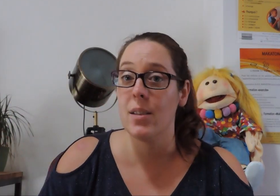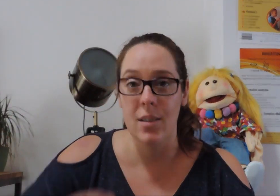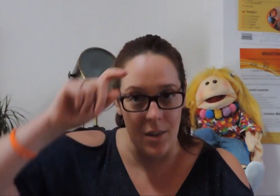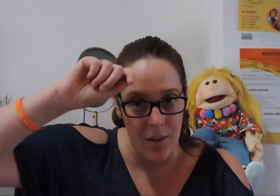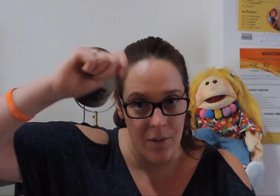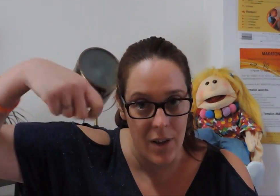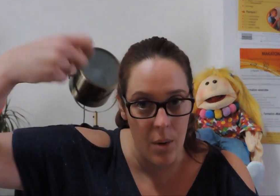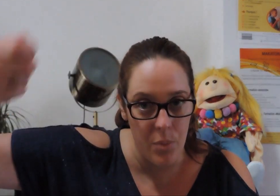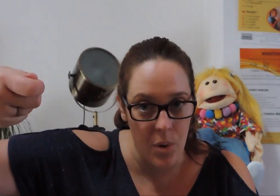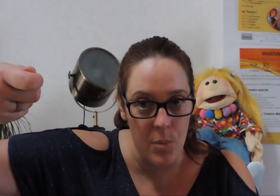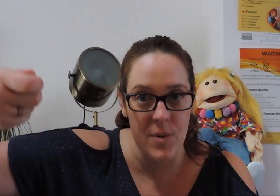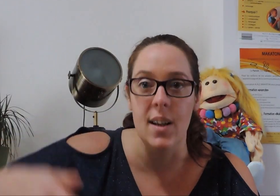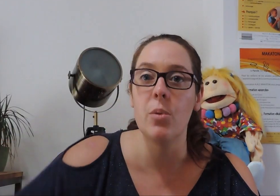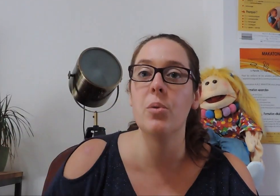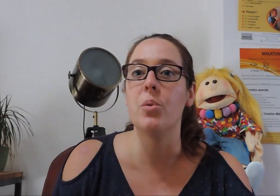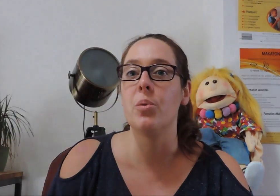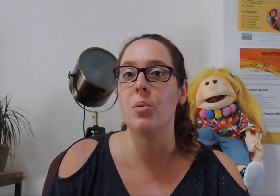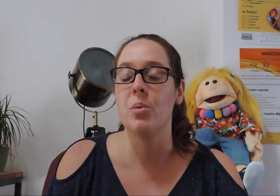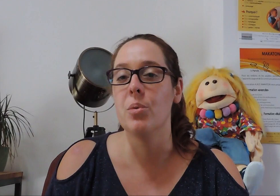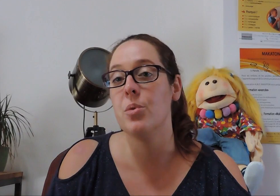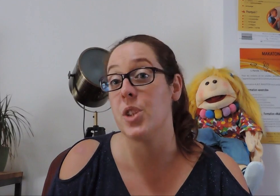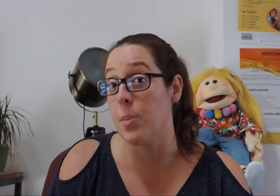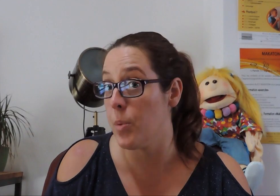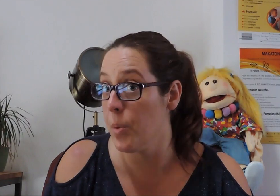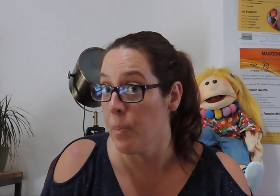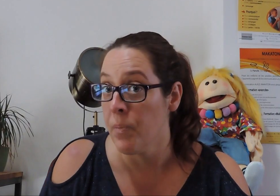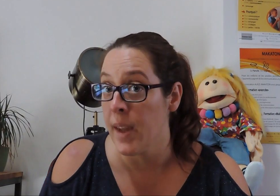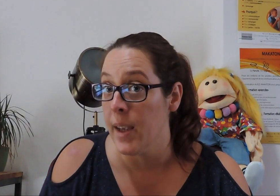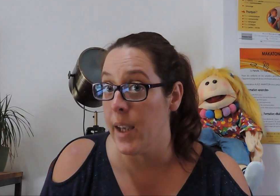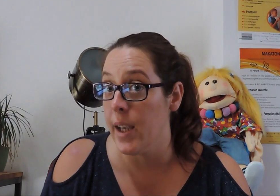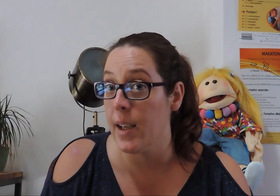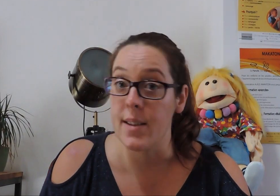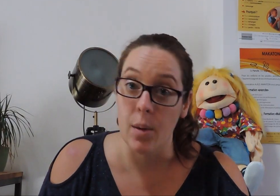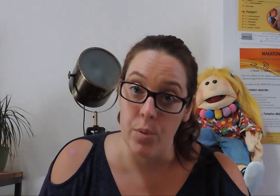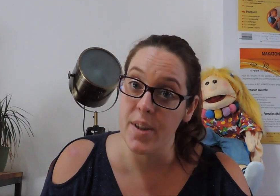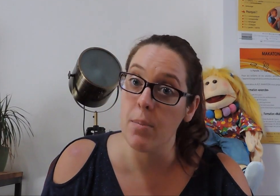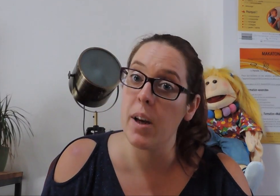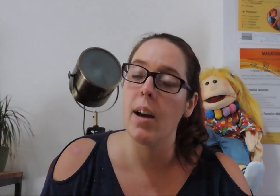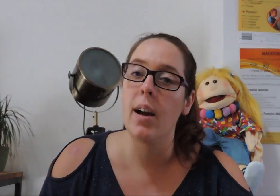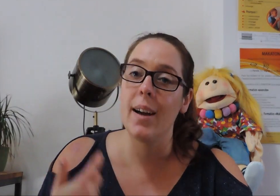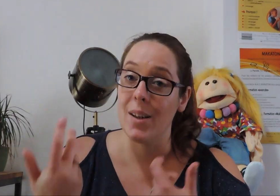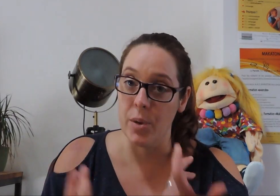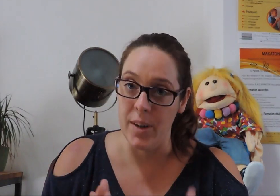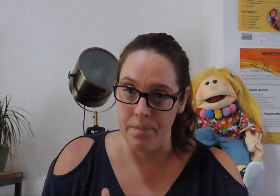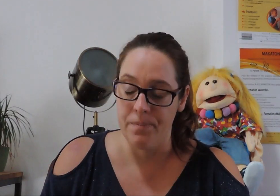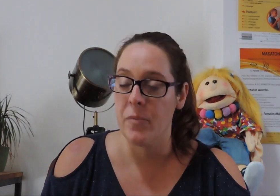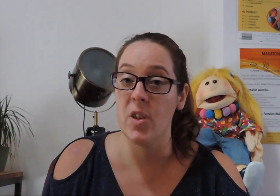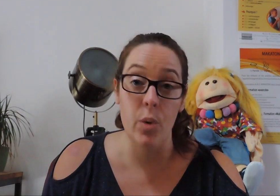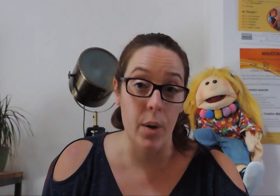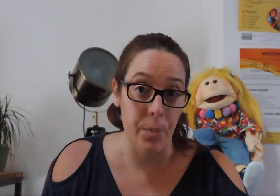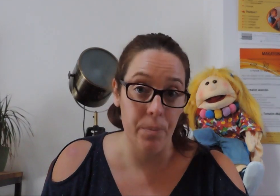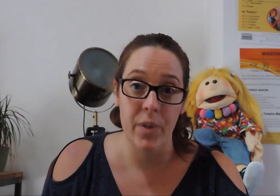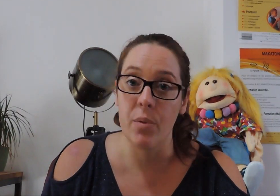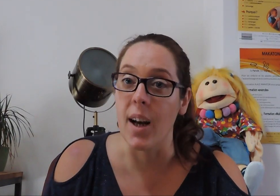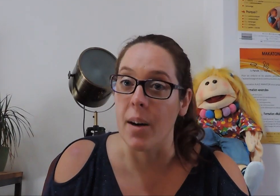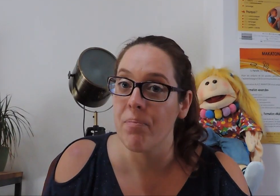ferait un peu comme le salut du chapeau et qui serait plus simple à décoder visuellement voilà